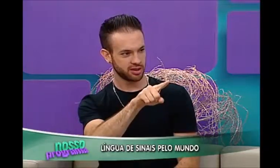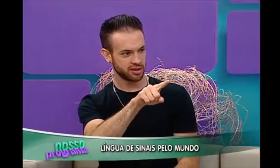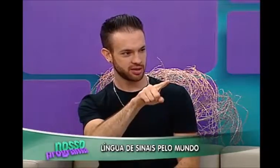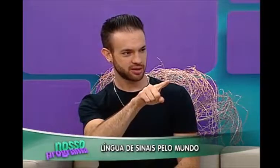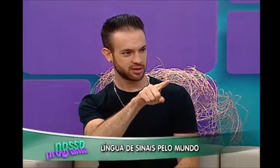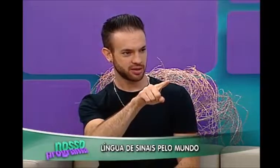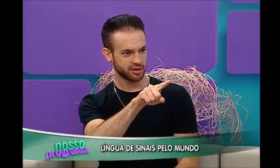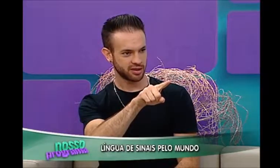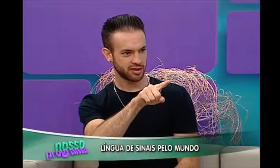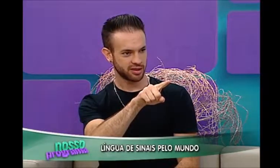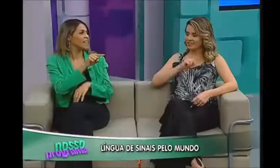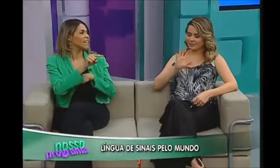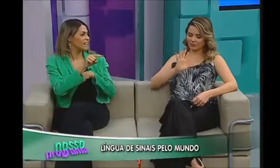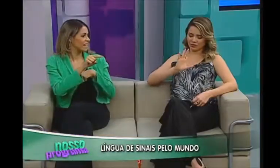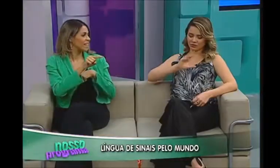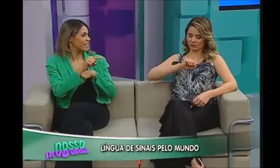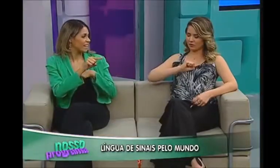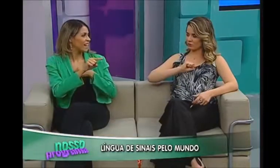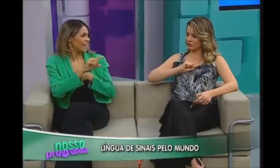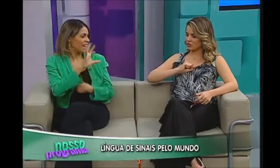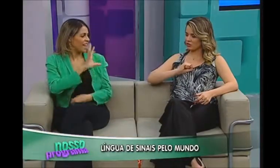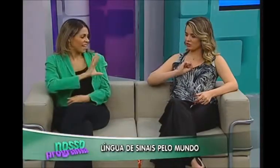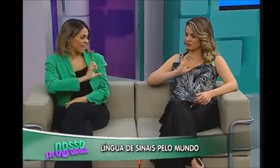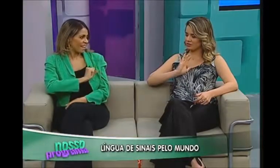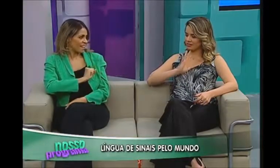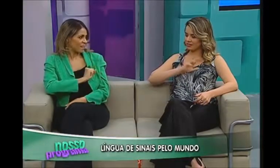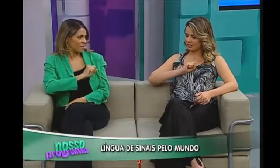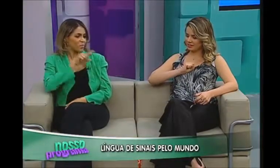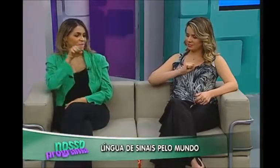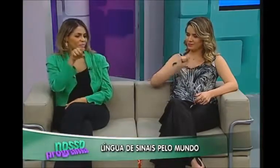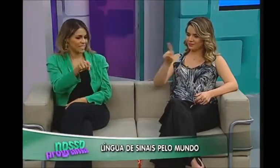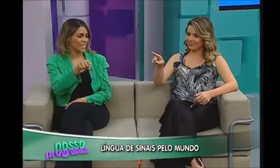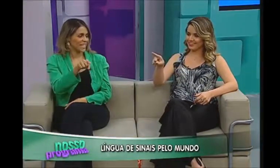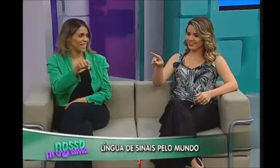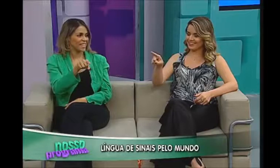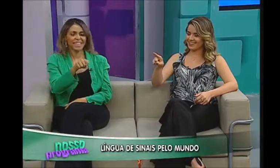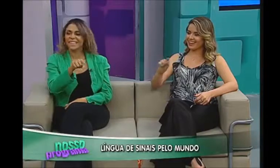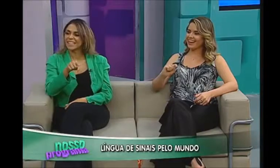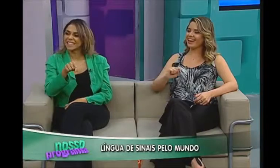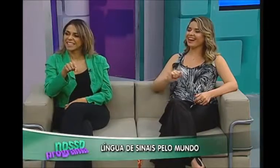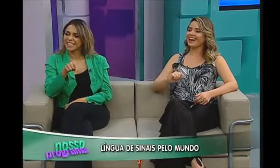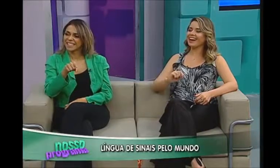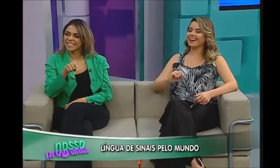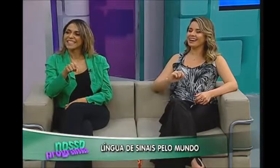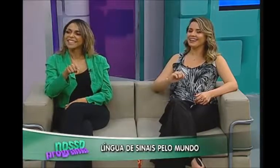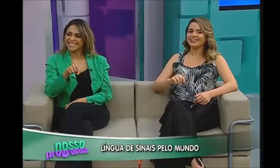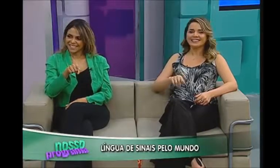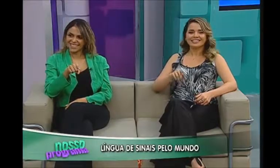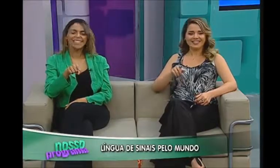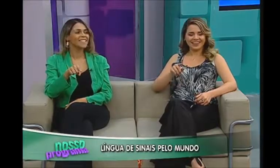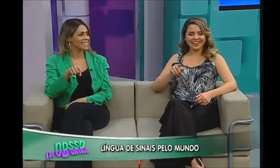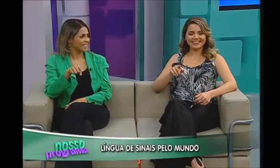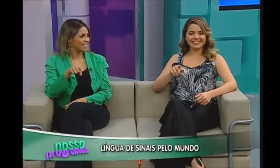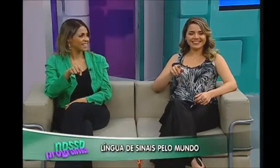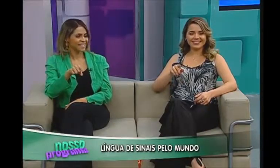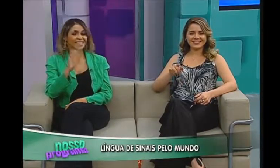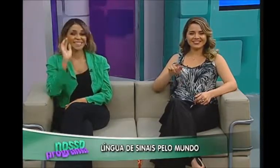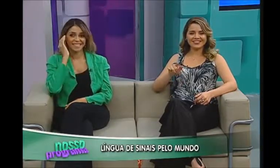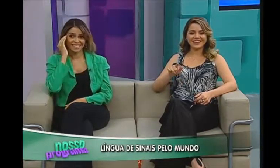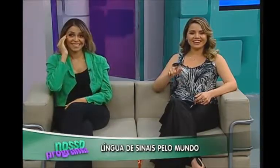Amo você. Faz um fechadinho. Amo você. Ah, vocês pegaram então, ó, aprendam.